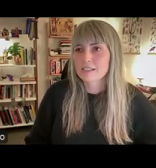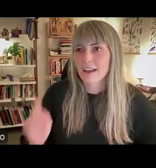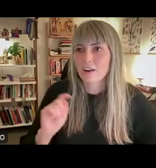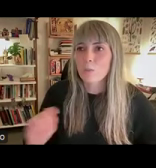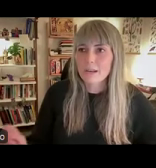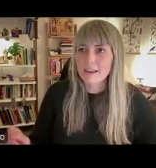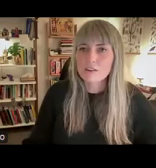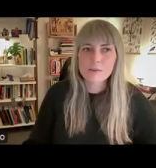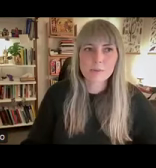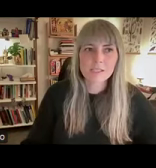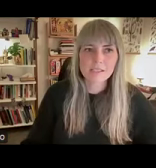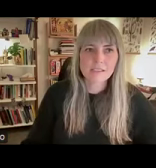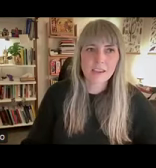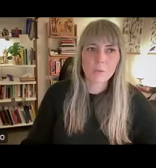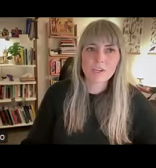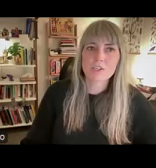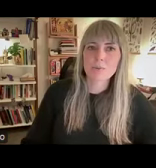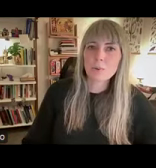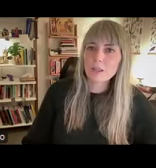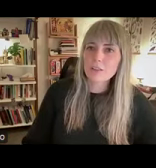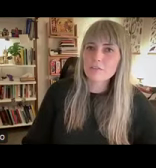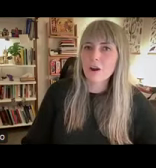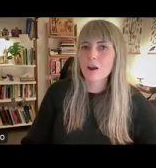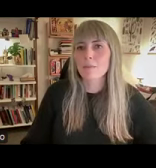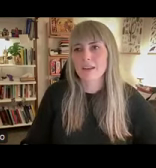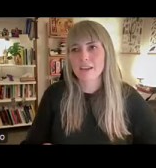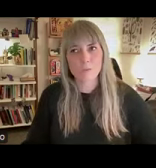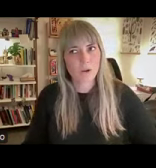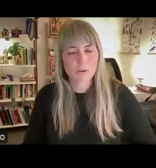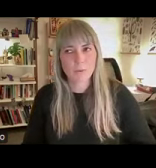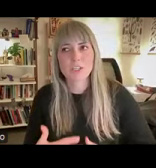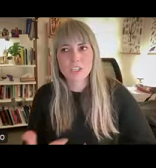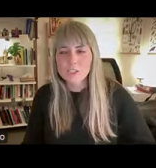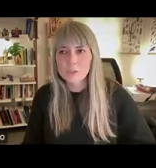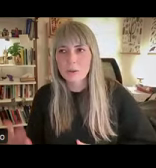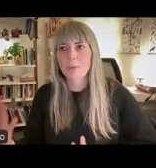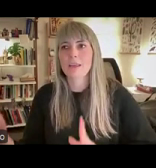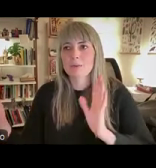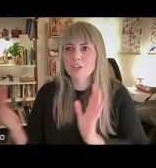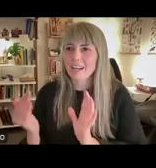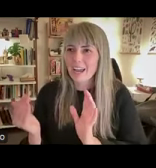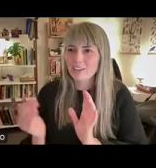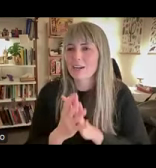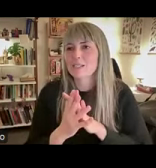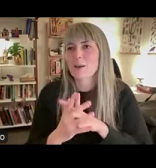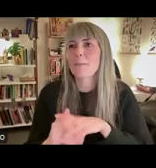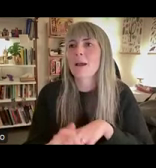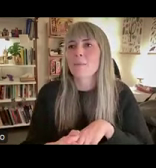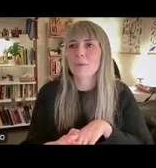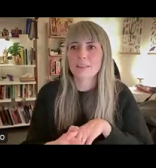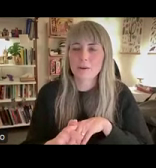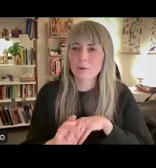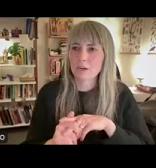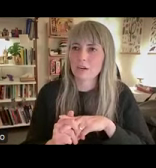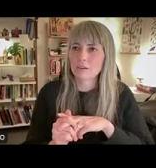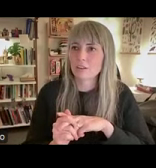También tuvimos algunas preguntas que tenían respuestas abiertas como ¿cuál es su rol en la granja? ¿Con cuáles